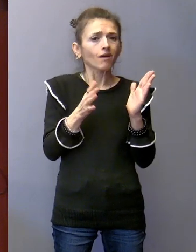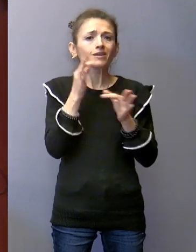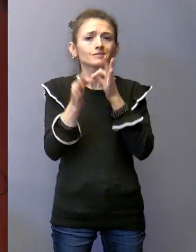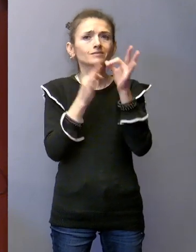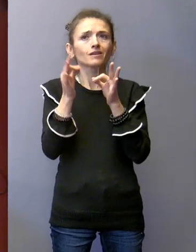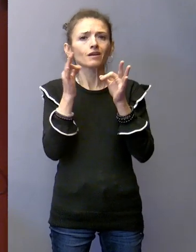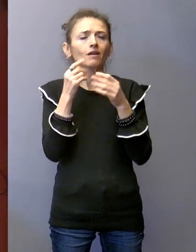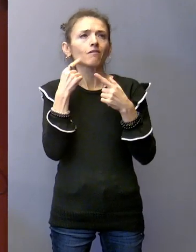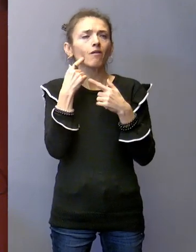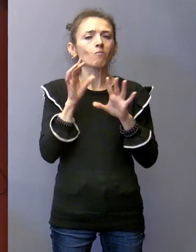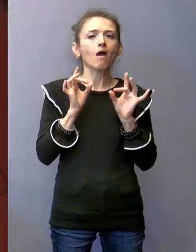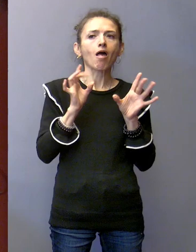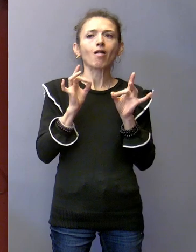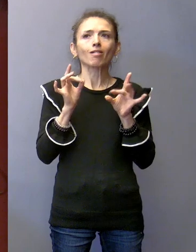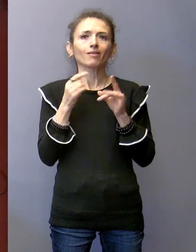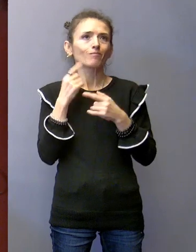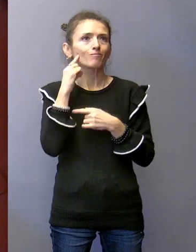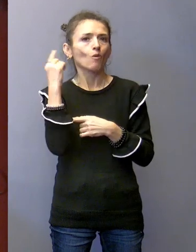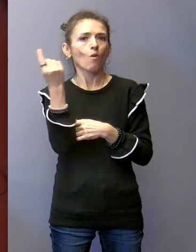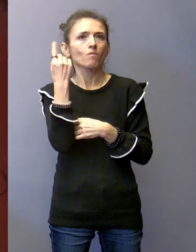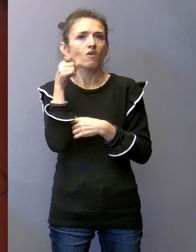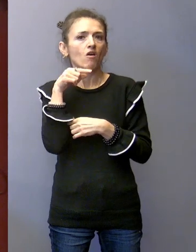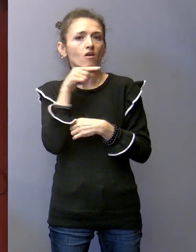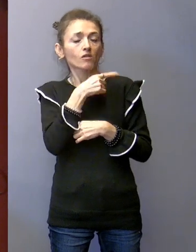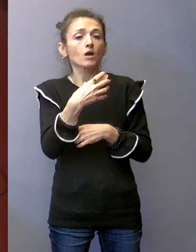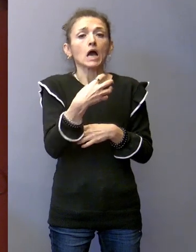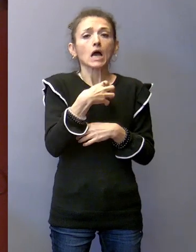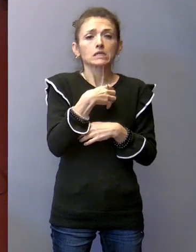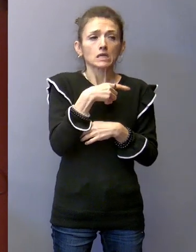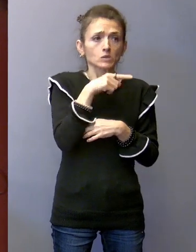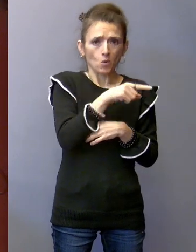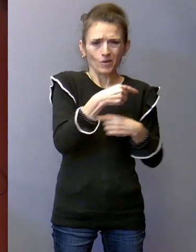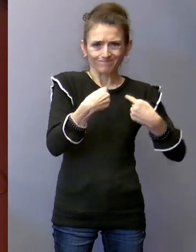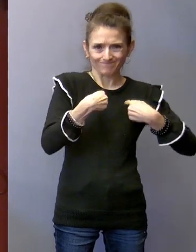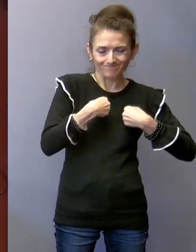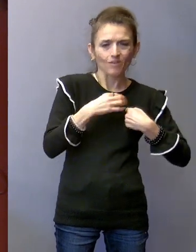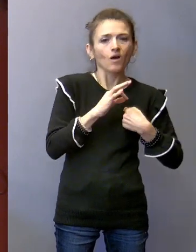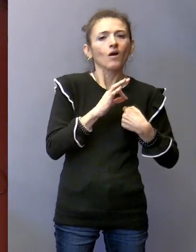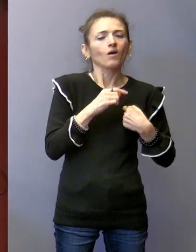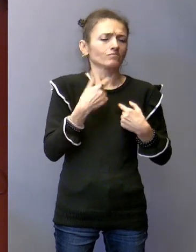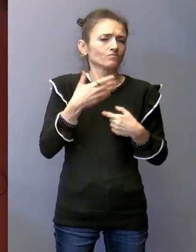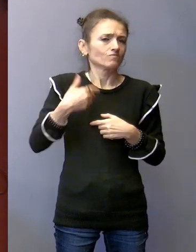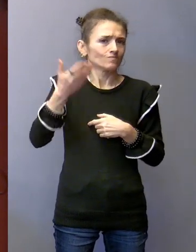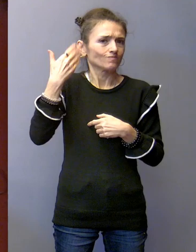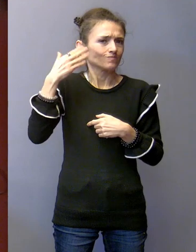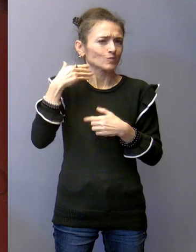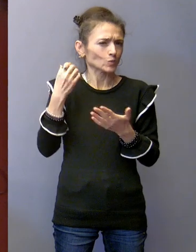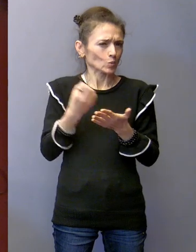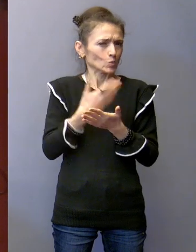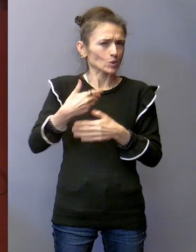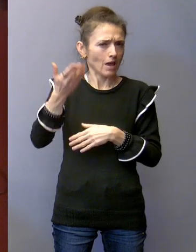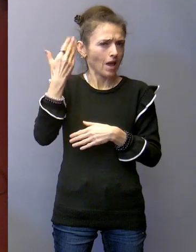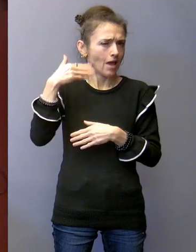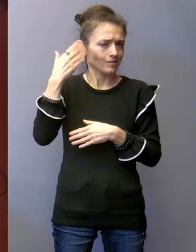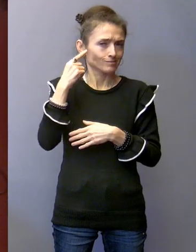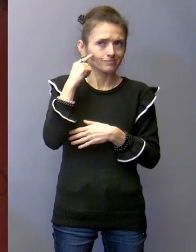discrezionalità né per l'assessore di riferimento che nel nello specifico sarei io come avveniva in in un lontano passato